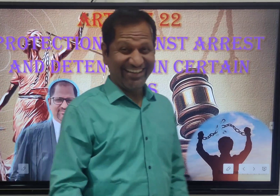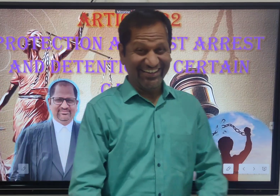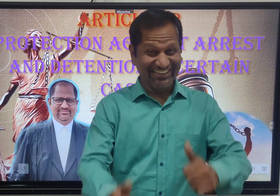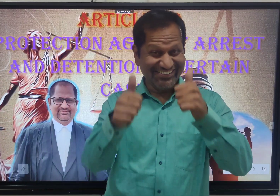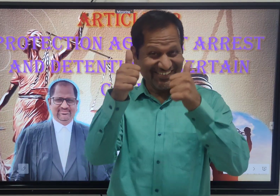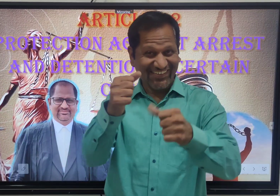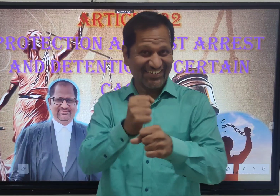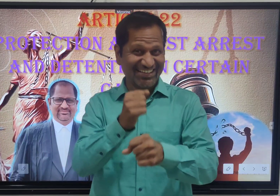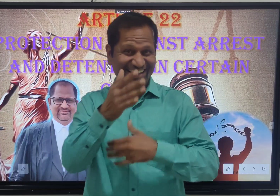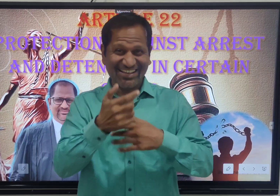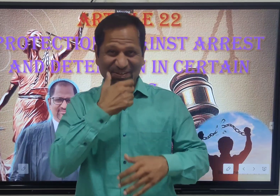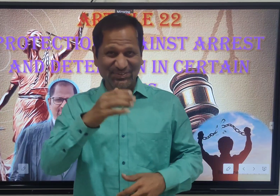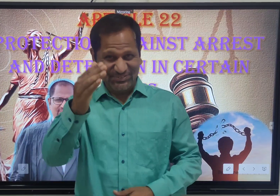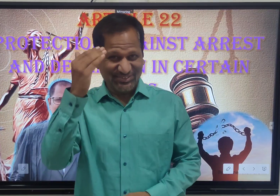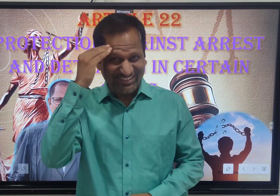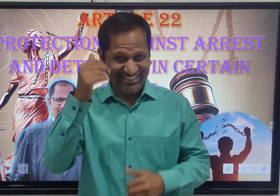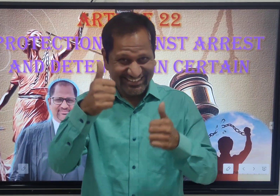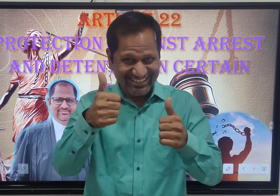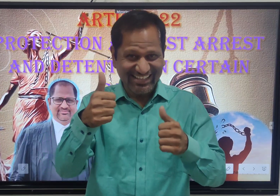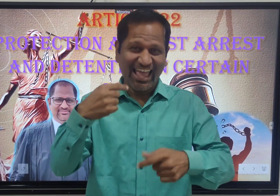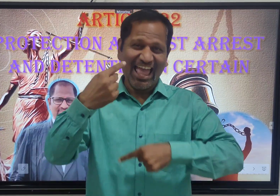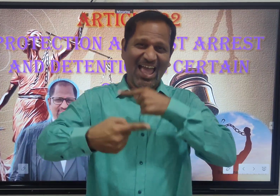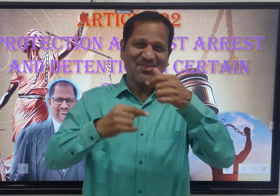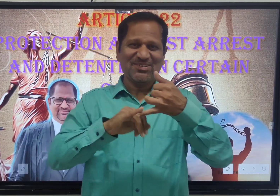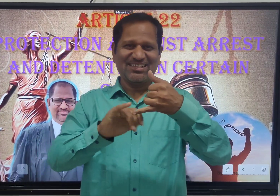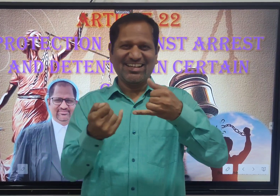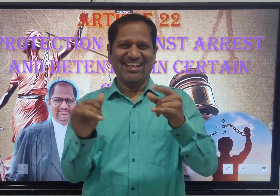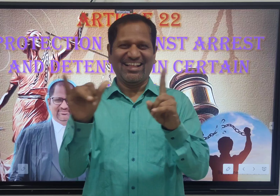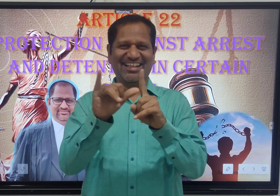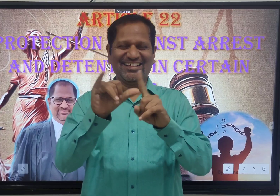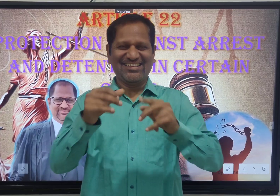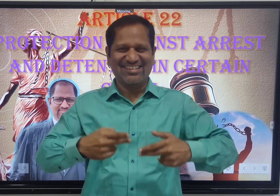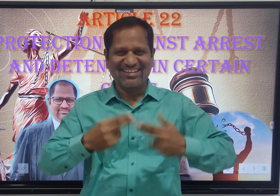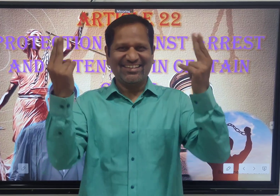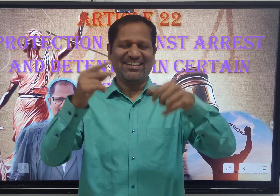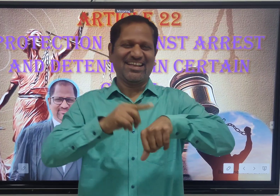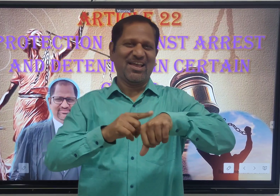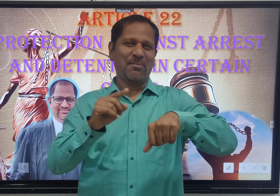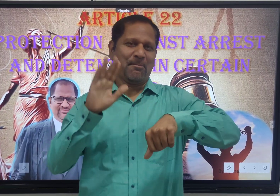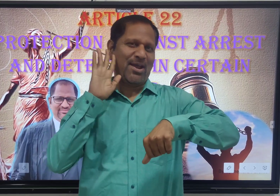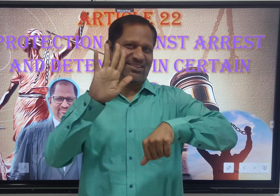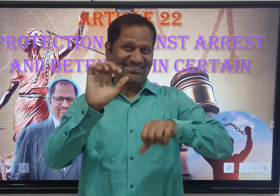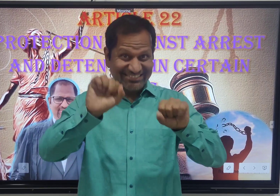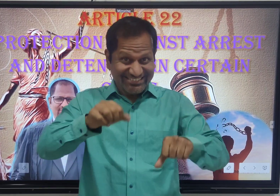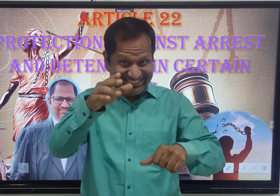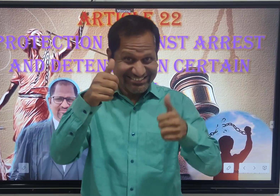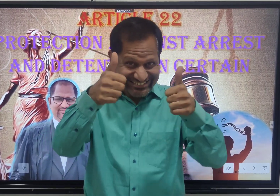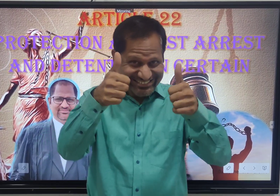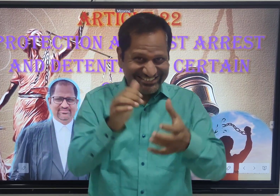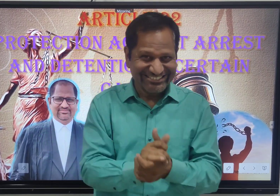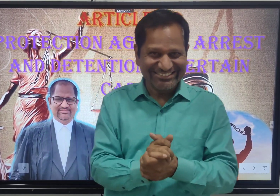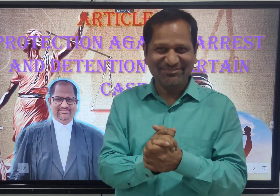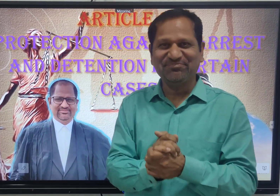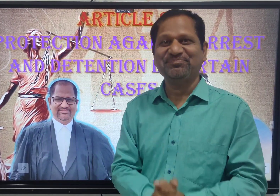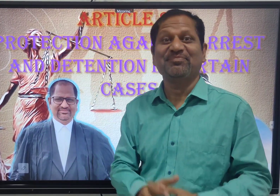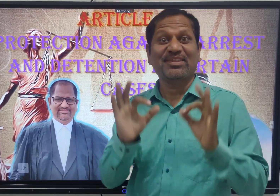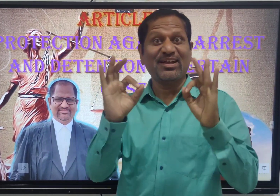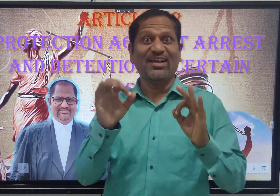हेलो एवरीवन। मेरा शुभ नाम ज्ञानेंद्र पुरोहित। हर रविवार को 5 बजे जो लॉ की क्लास होती है